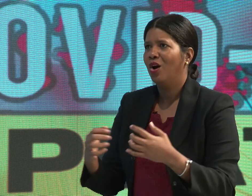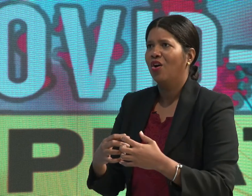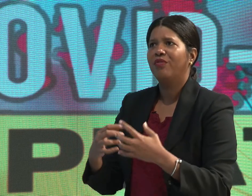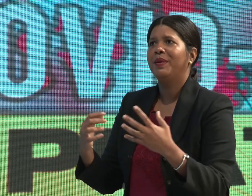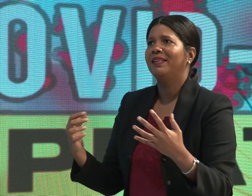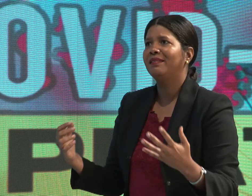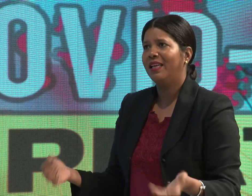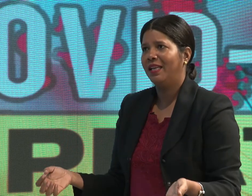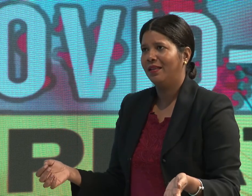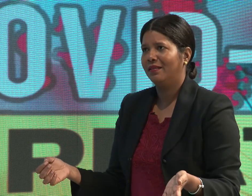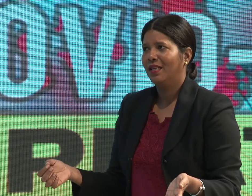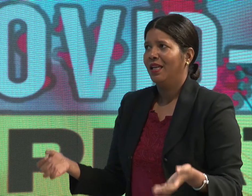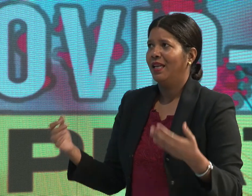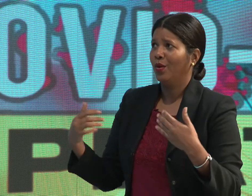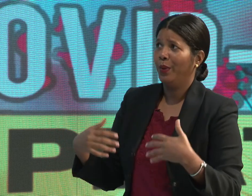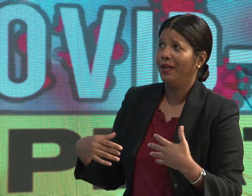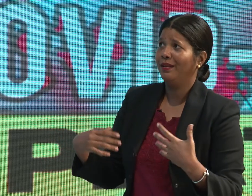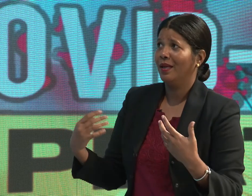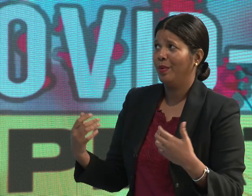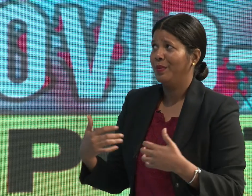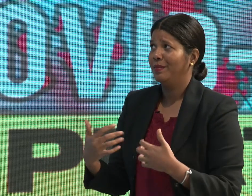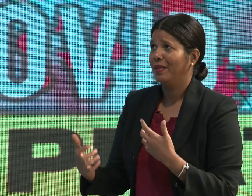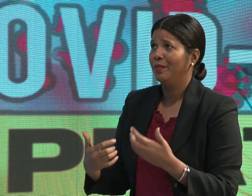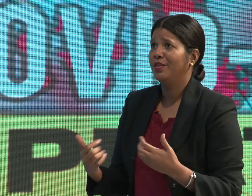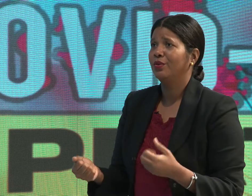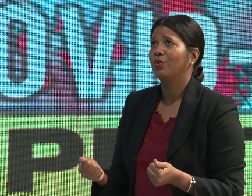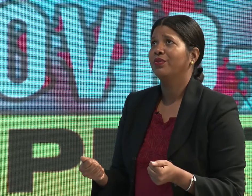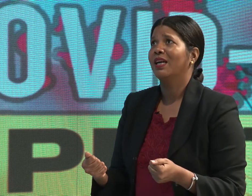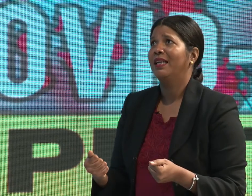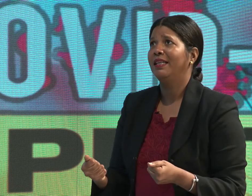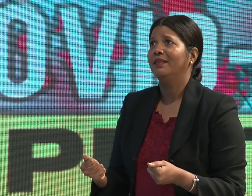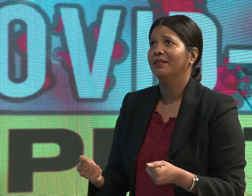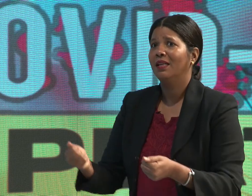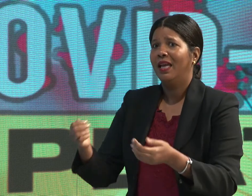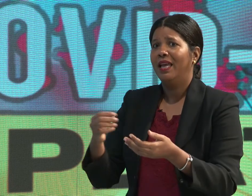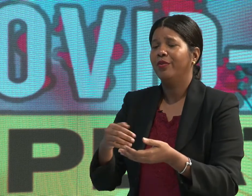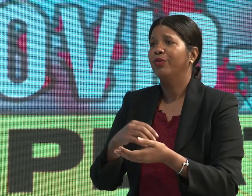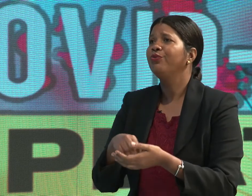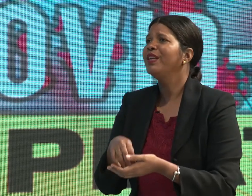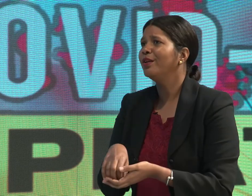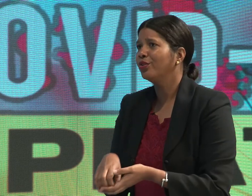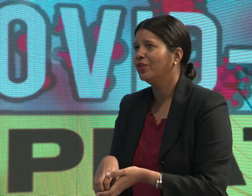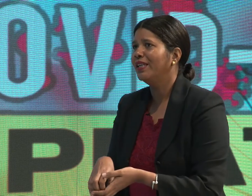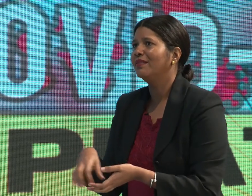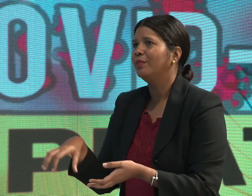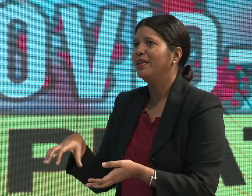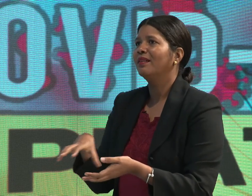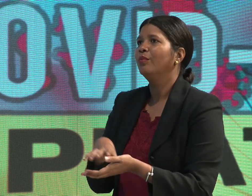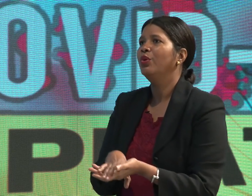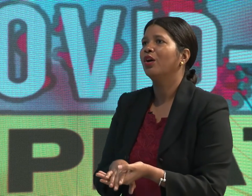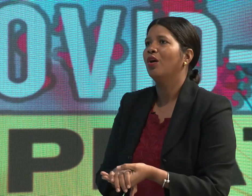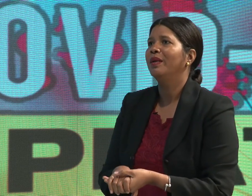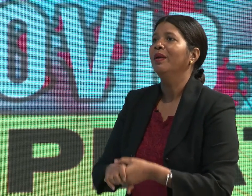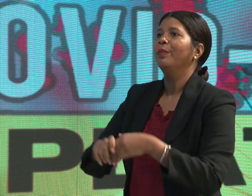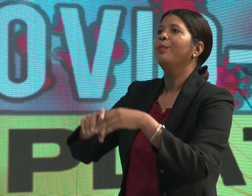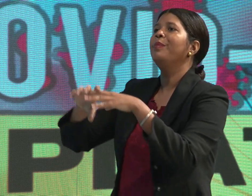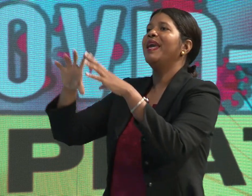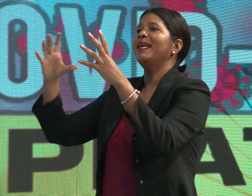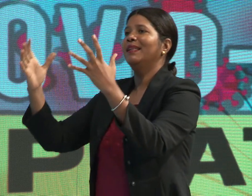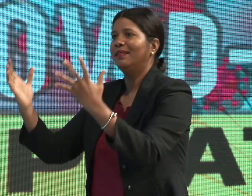vaccin of medicijn is. Ik weet, ik ben een beetje erover gaan lezen, en voor virussen is het meestal moeilijk